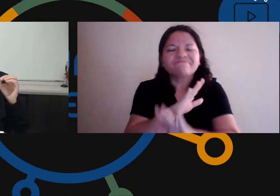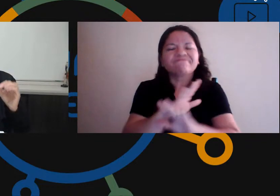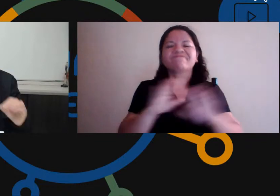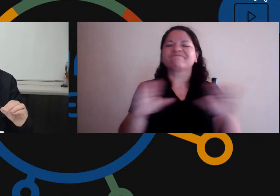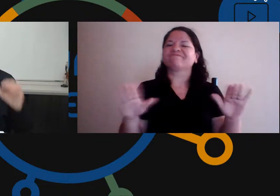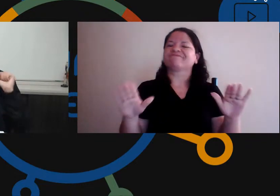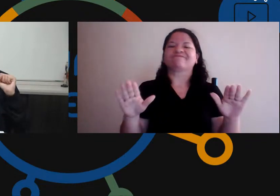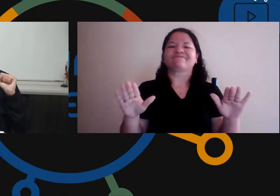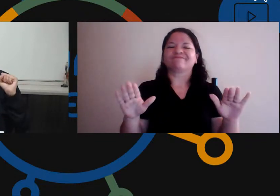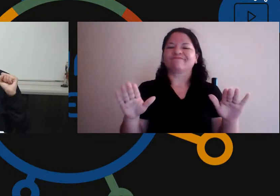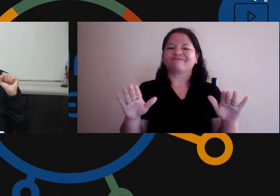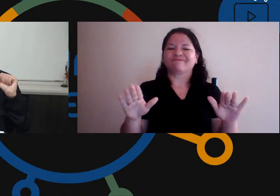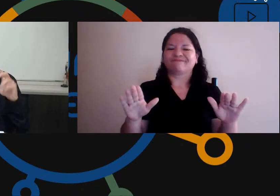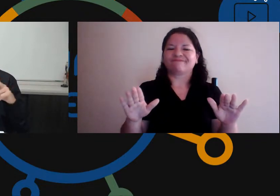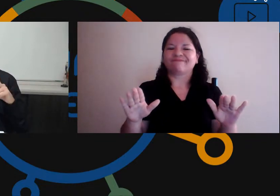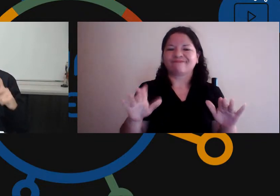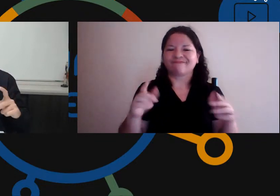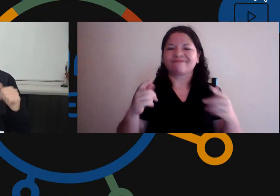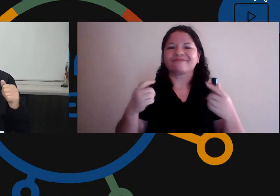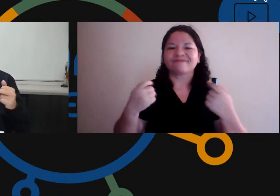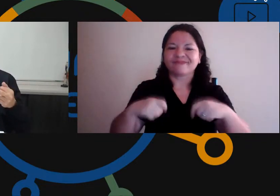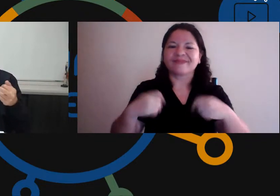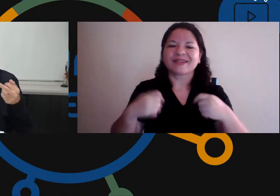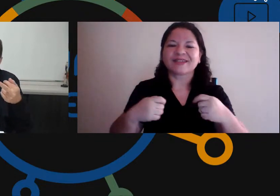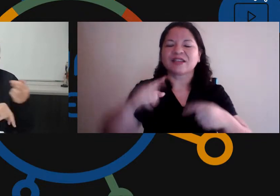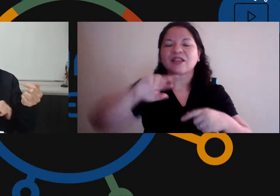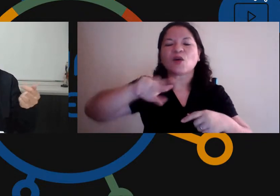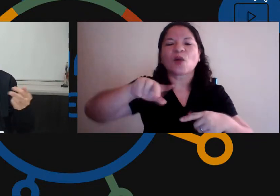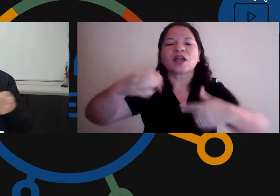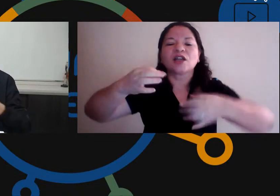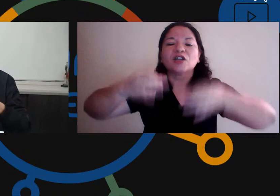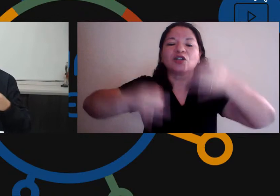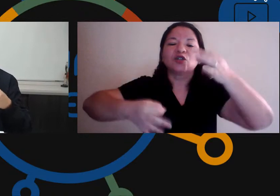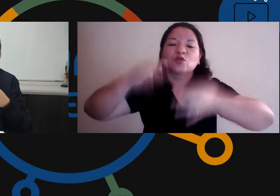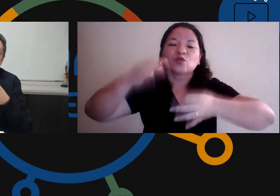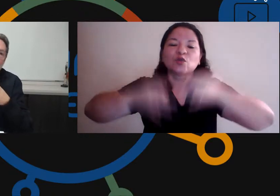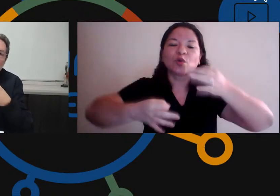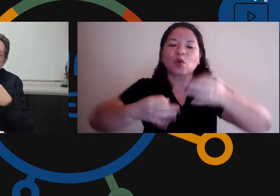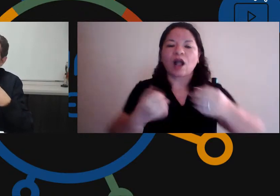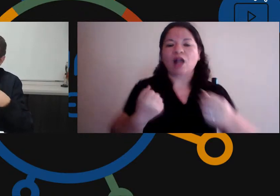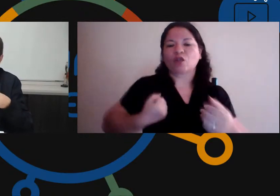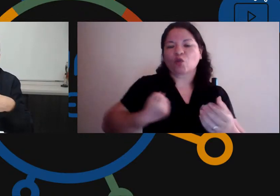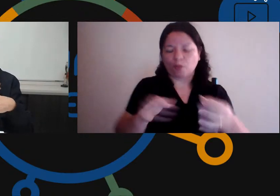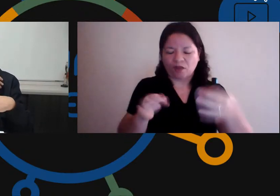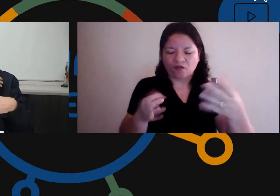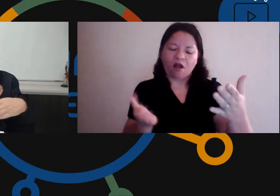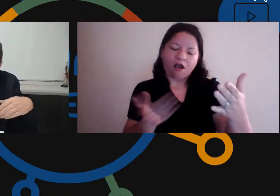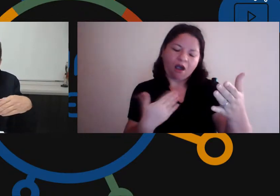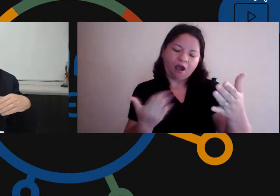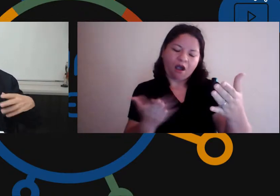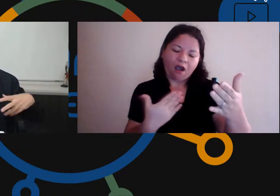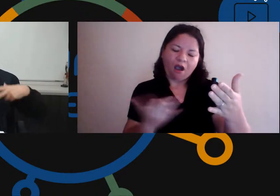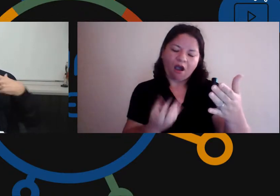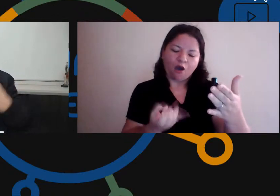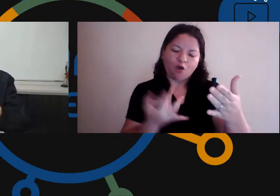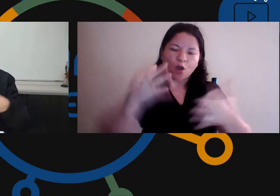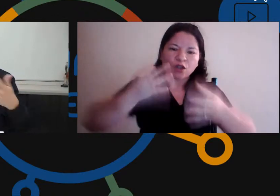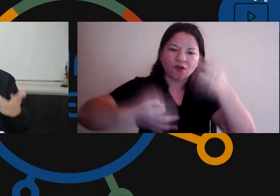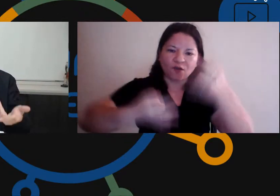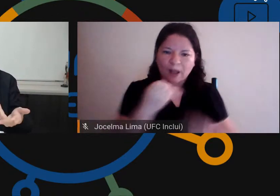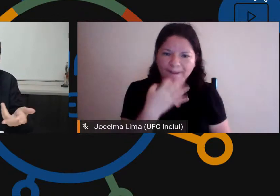é qualidade. Não dá para julgar um trabalho pelo número de páginas, não dá para julgar o trabalho pelo esforço que